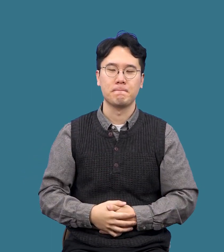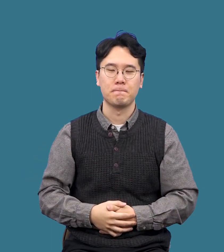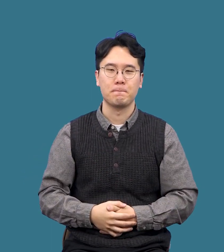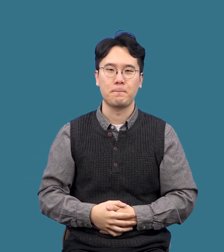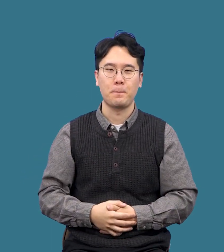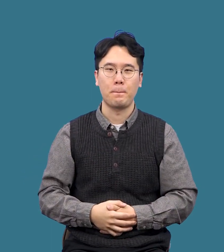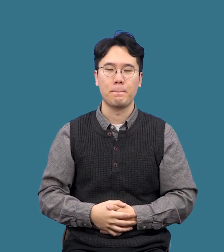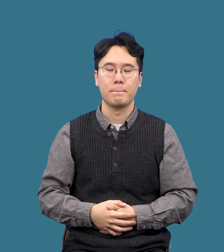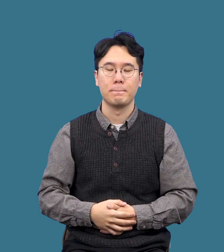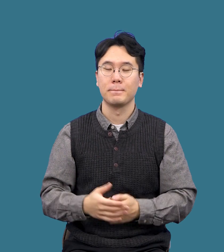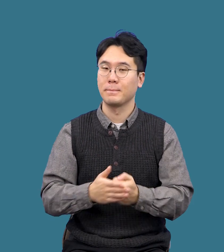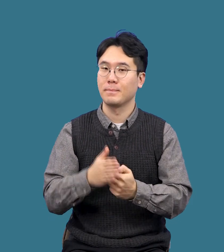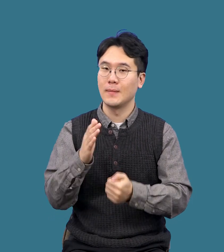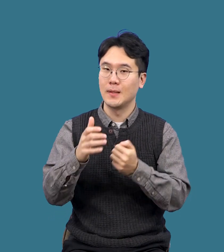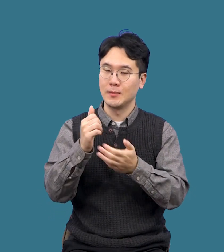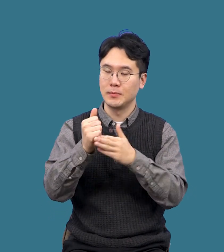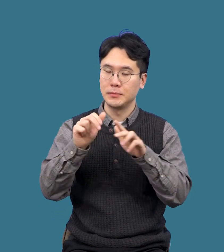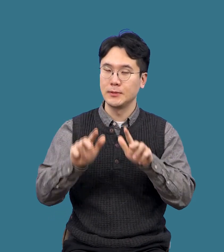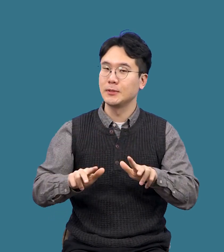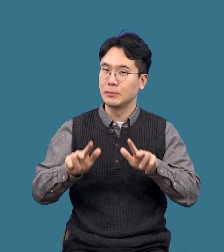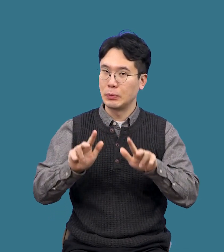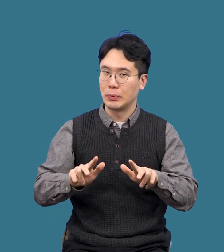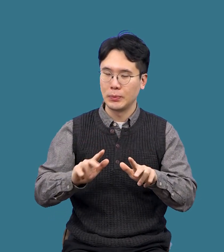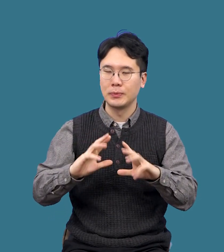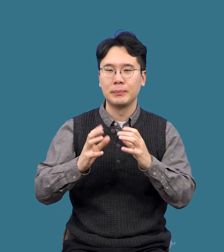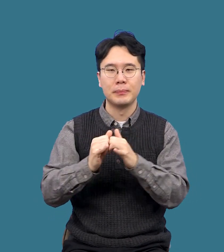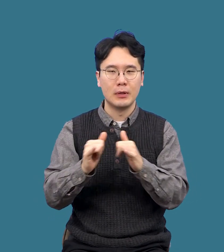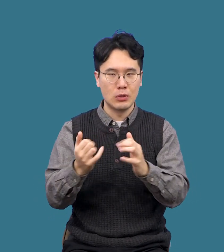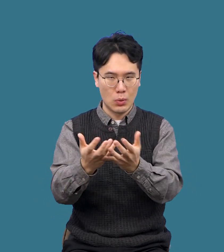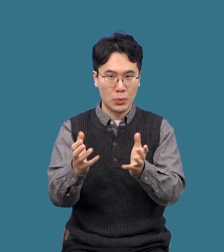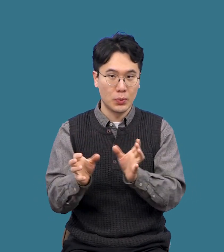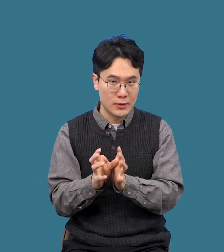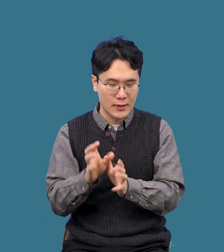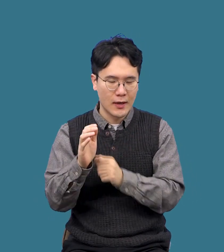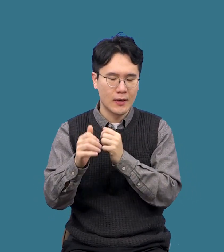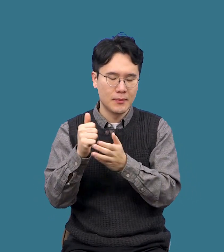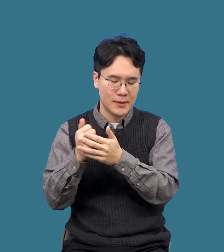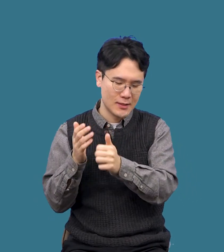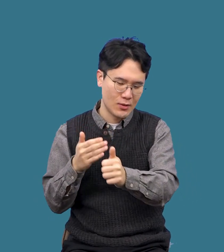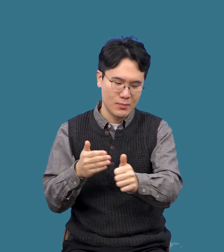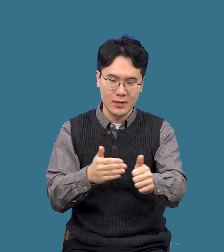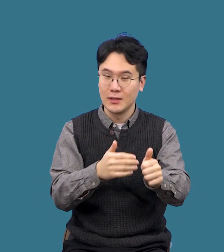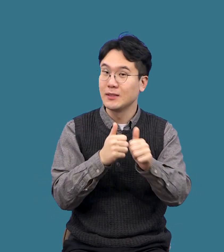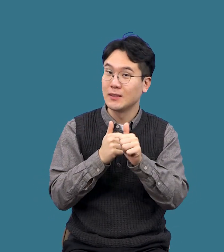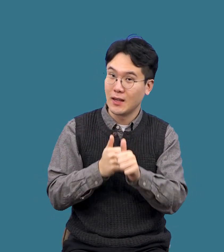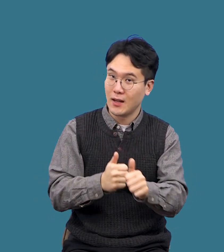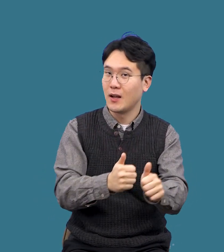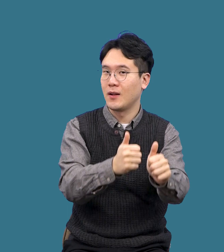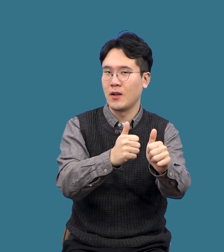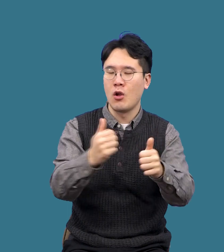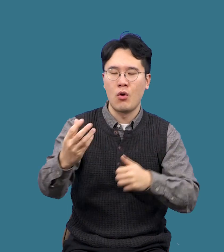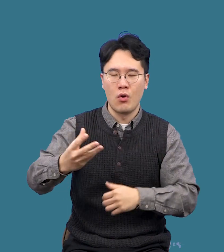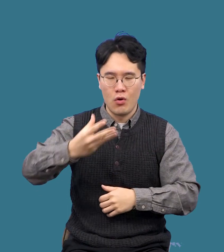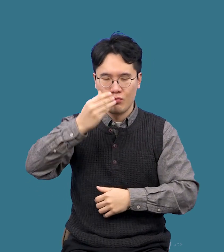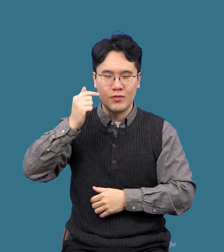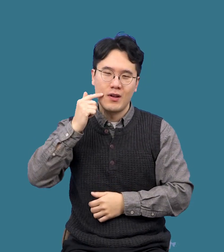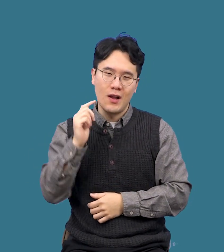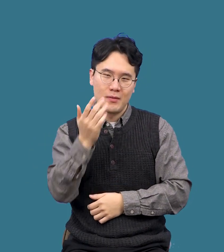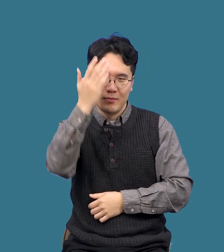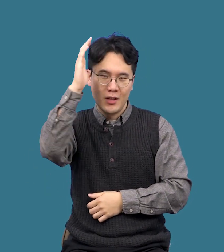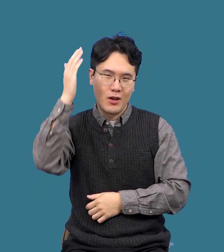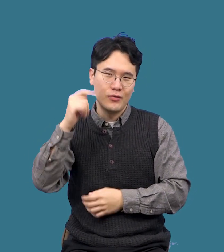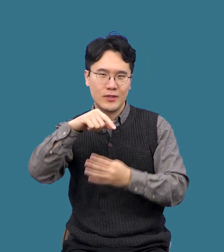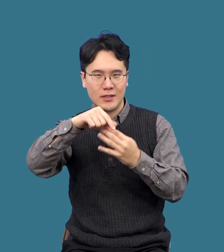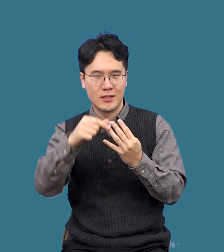지금도 하나님의 백성의 공동체가 하나님의 섭리를 따라 거룩하고 아름다운 질서를